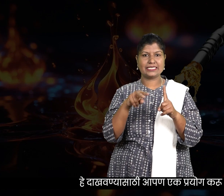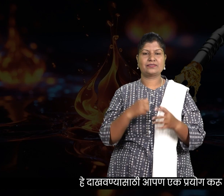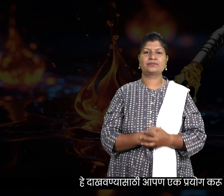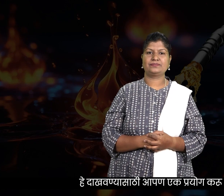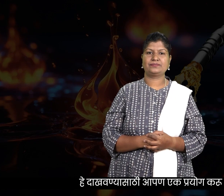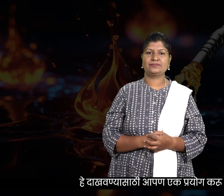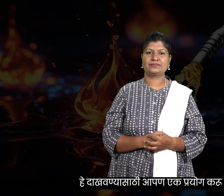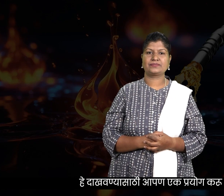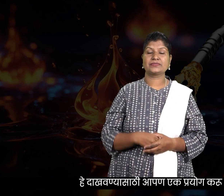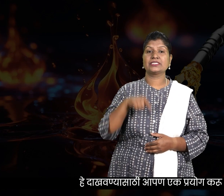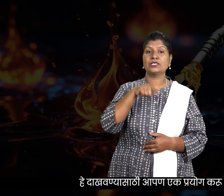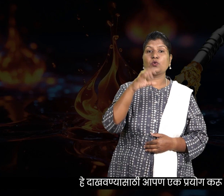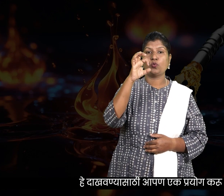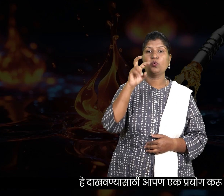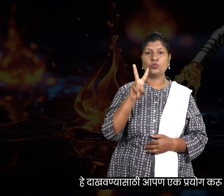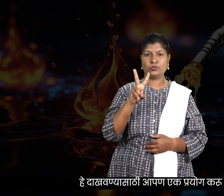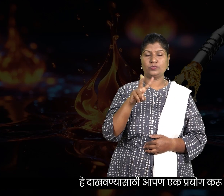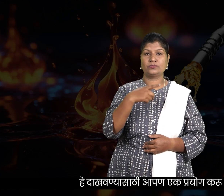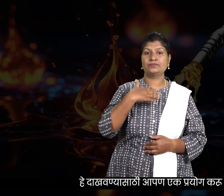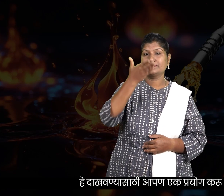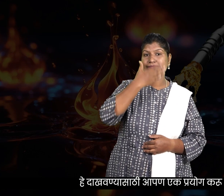एक प्रयोग करू शकतो.